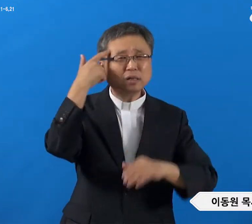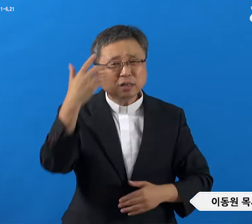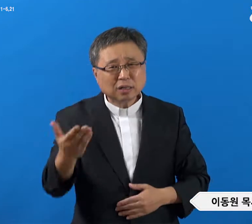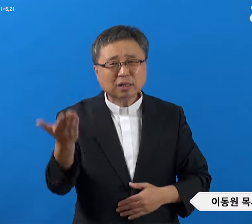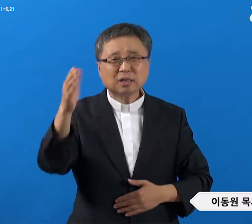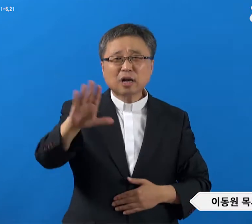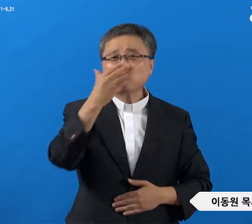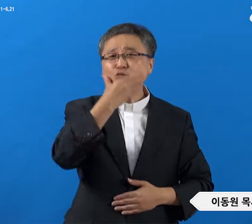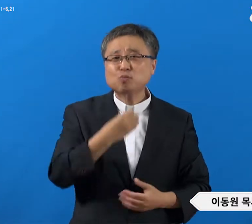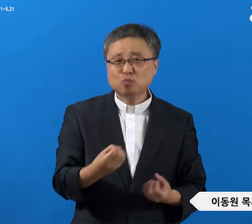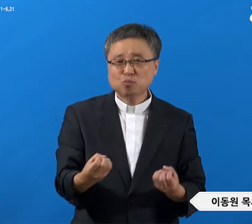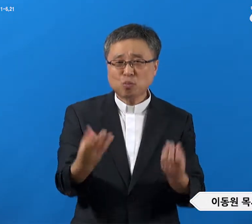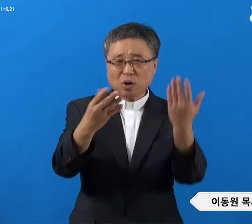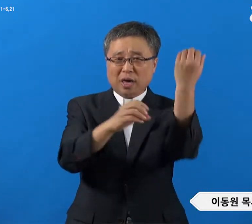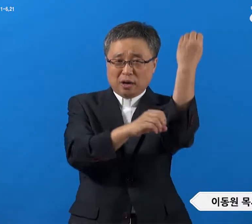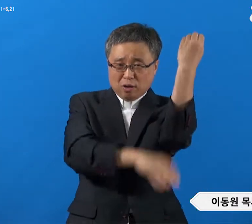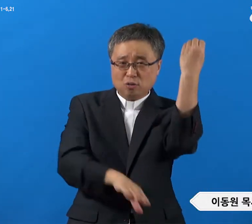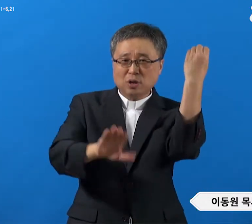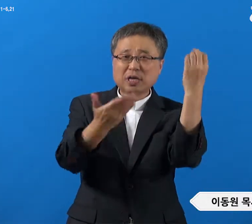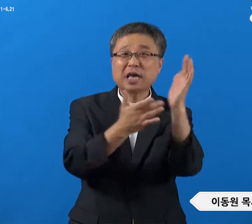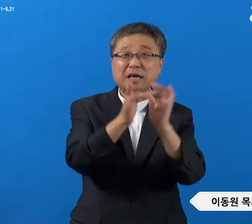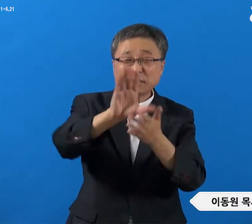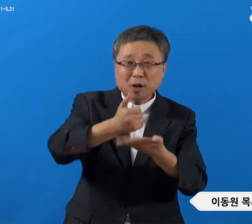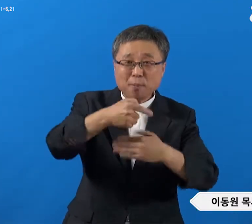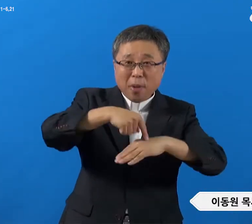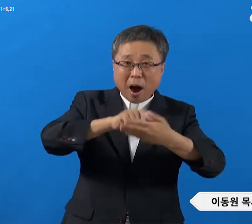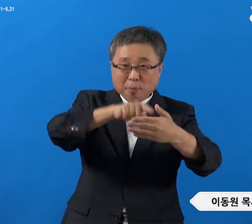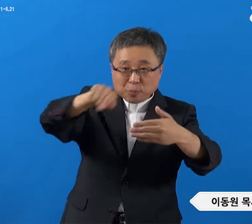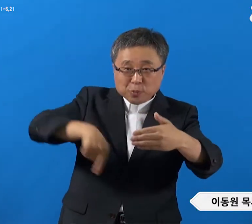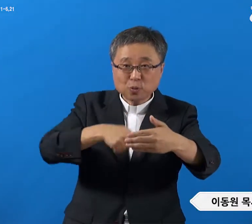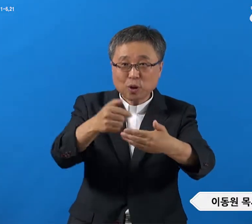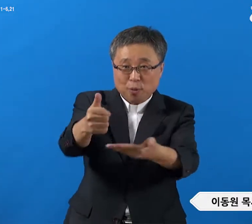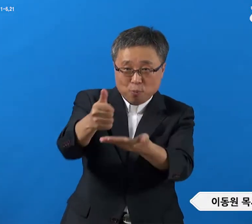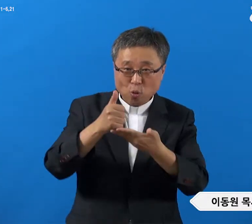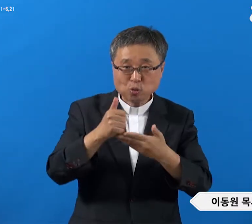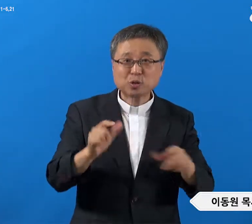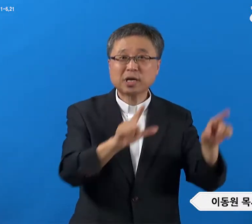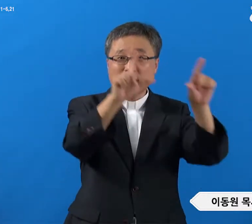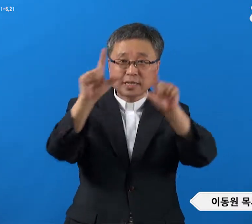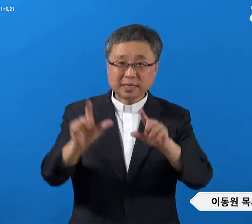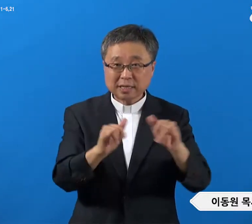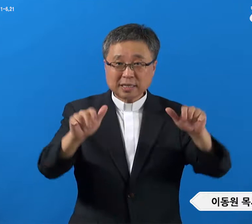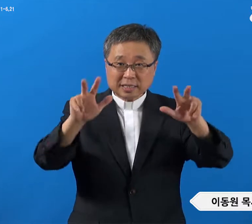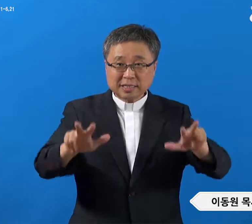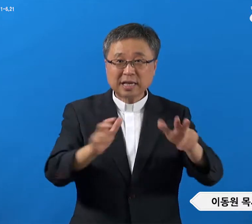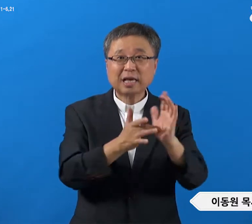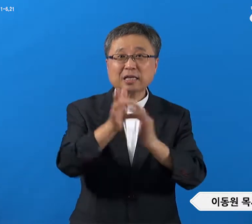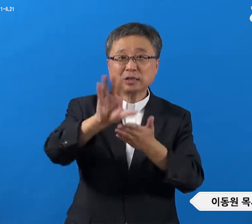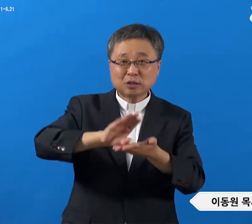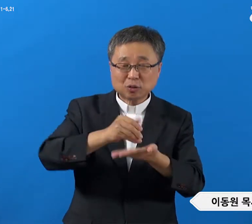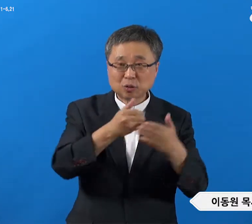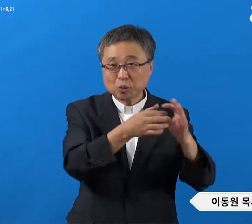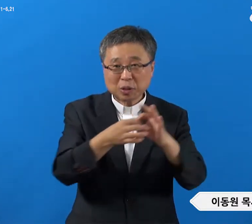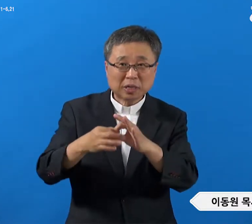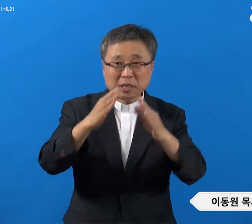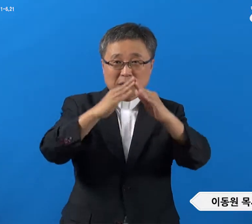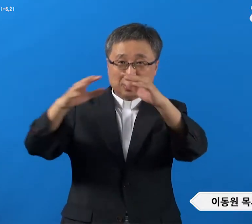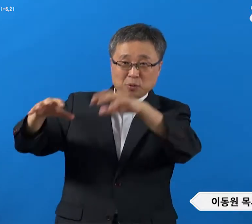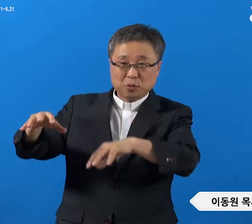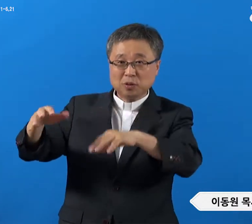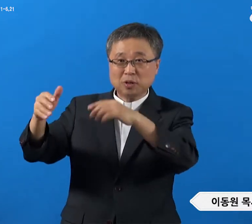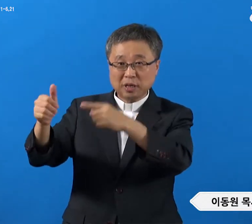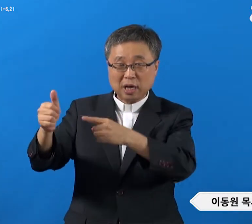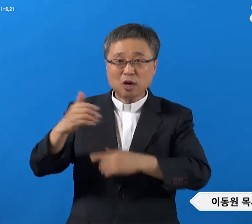축복의 근원이신 예수 그리스도를 마음속에 모시고 사는 사람들은 이제 그 예수님을 통해서 이웃들에게 축복이